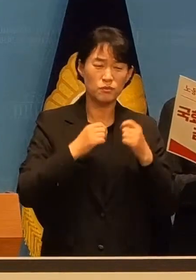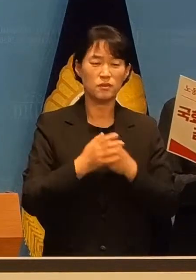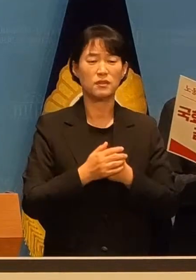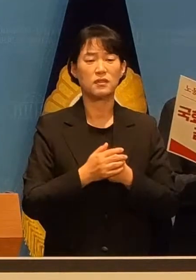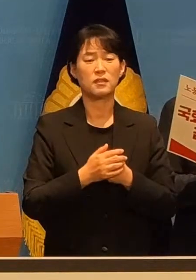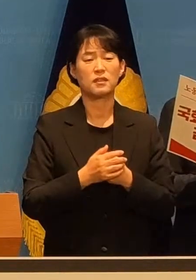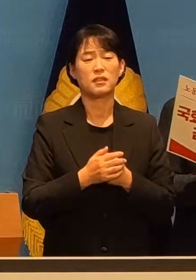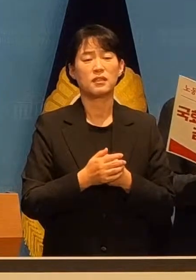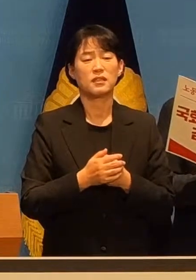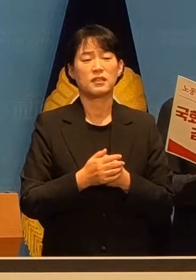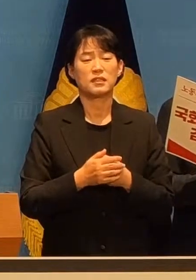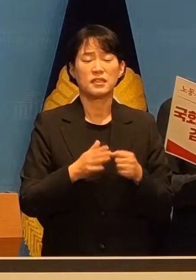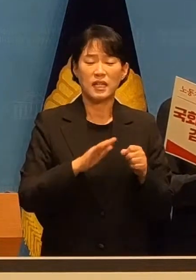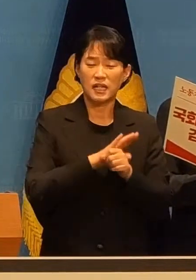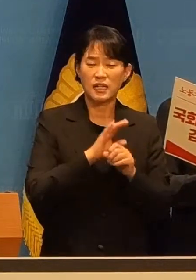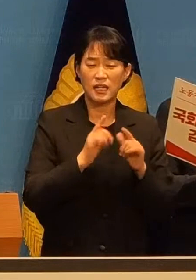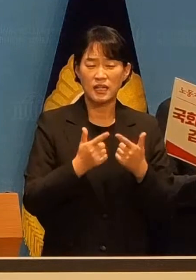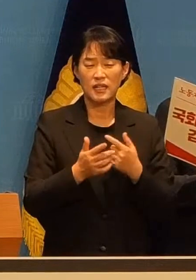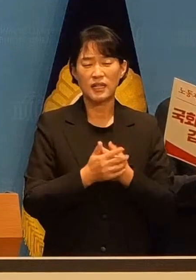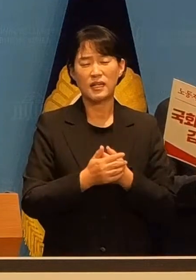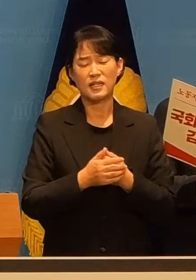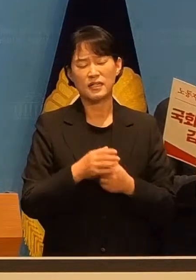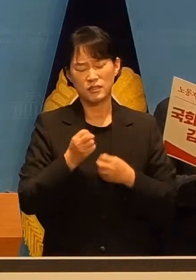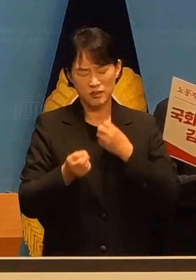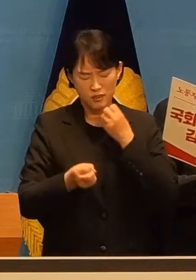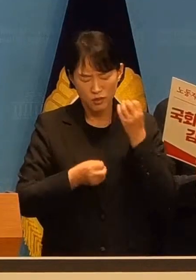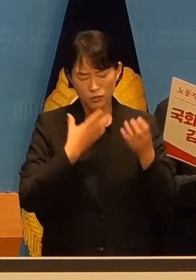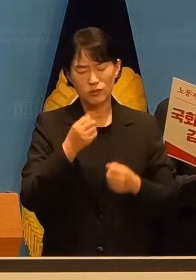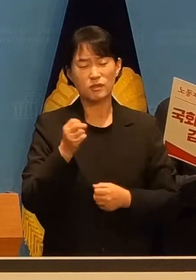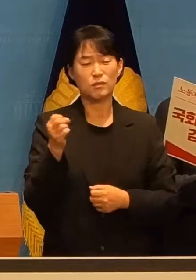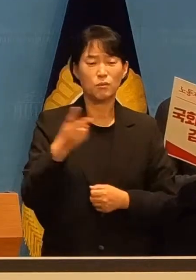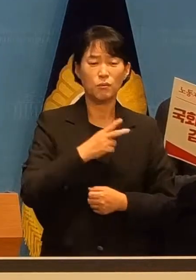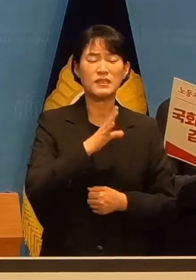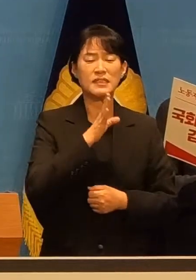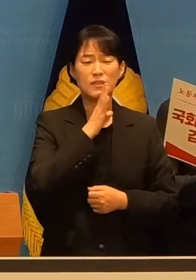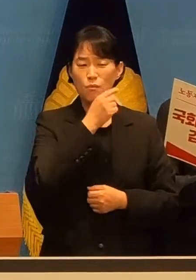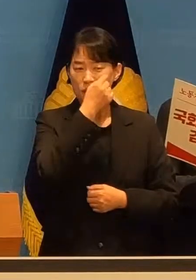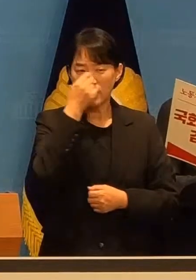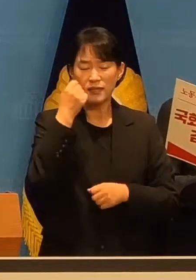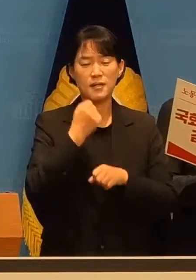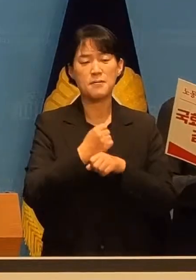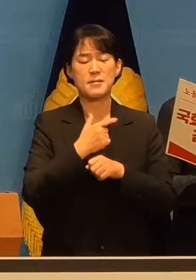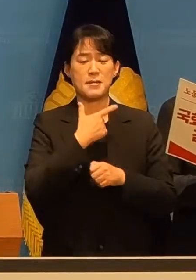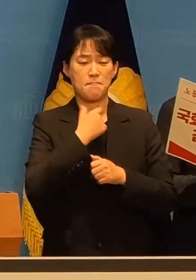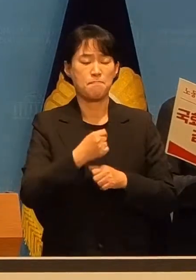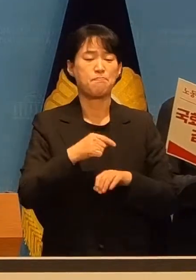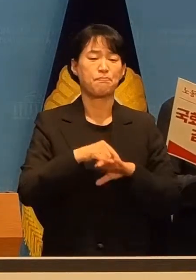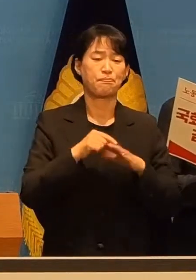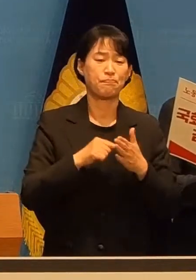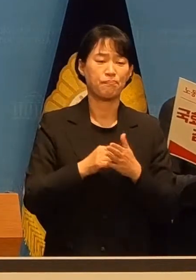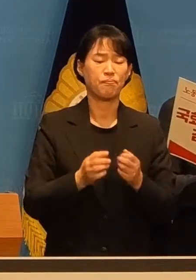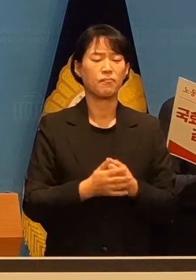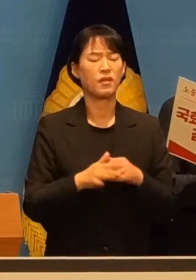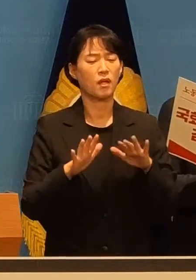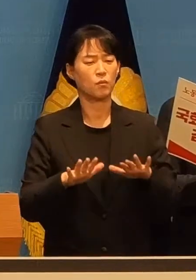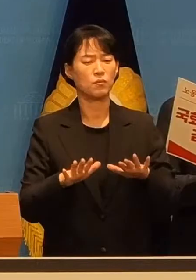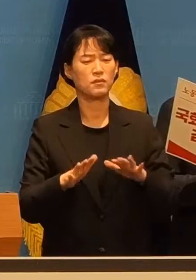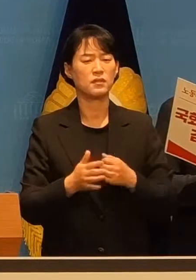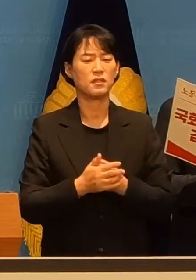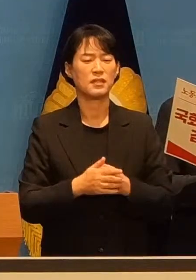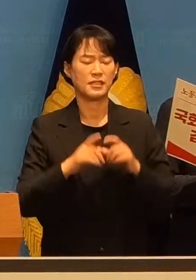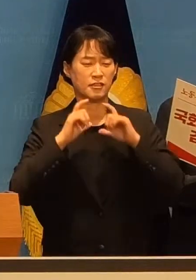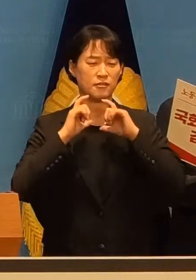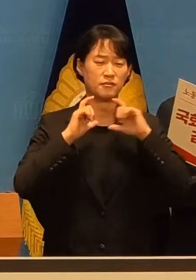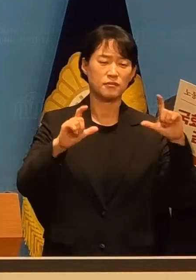사랑이 아니라 절규, 그리고 무엇보다도 진실을 밝히겠다는 의지입니다. 저는 오늘